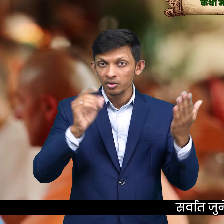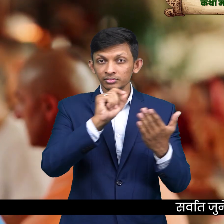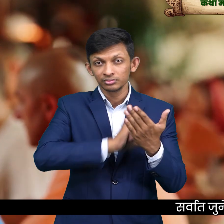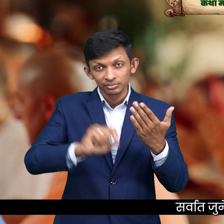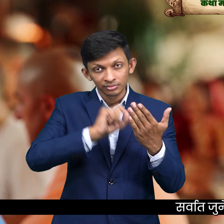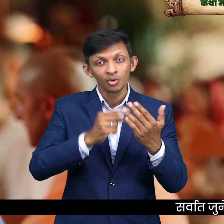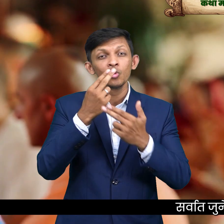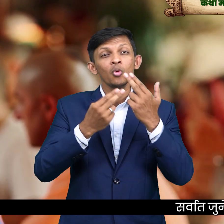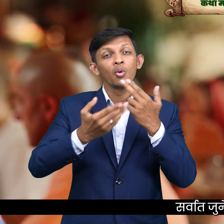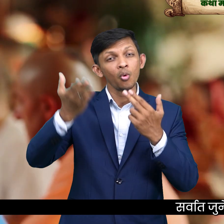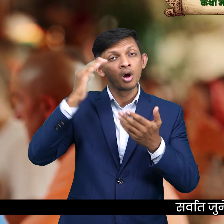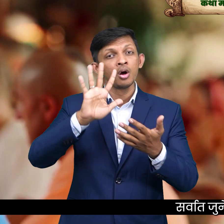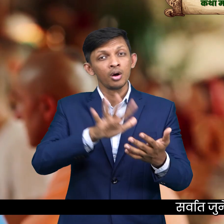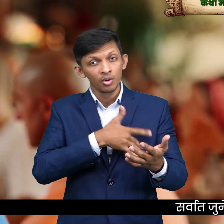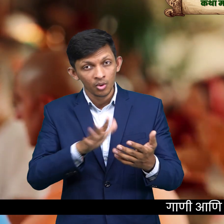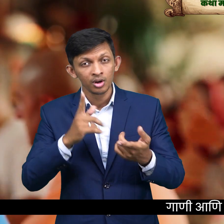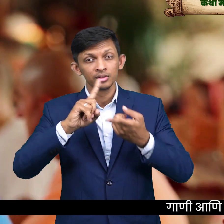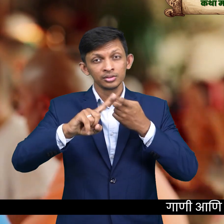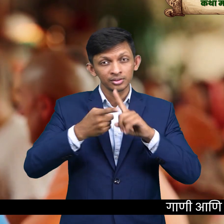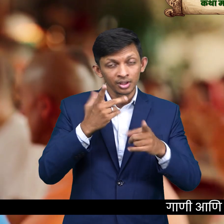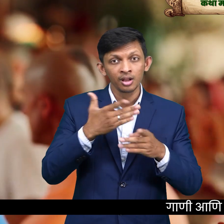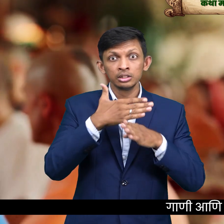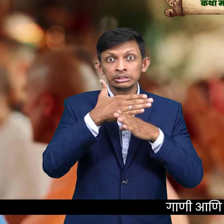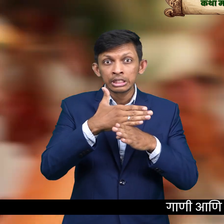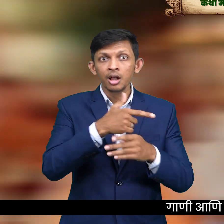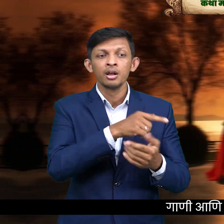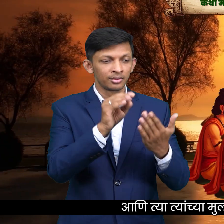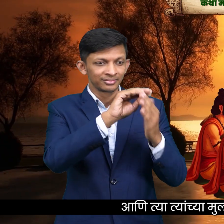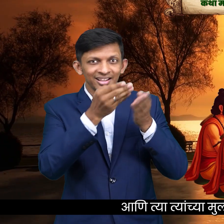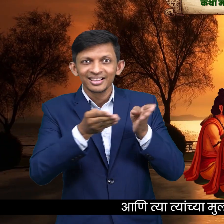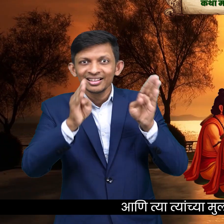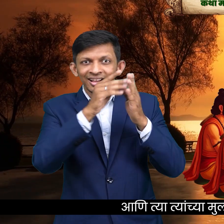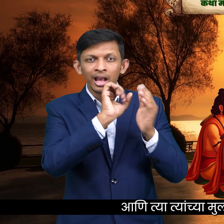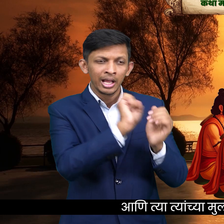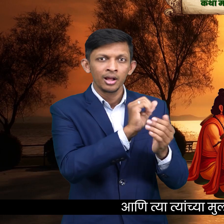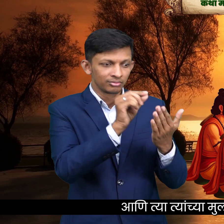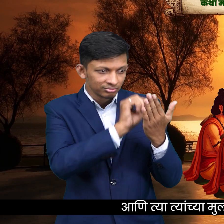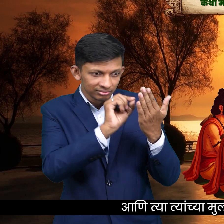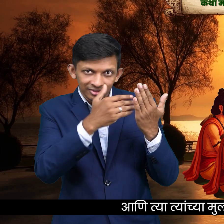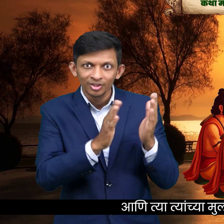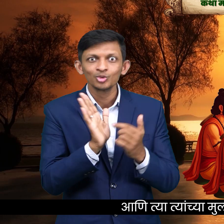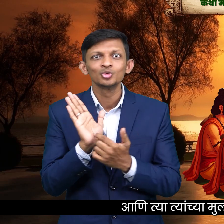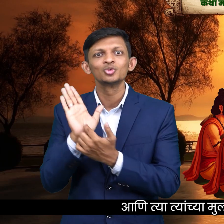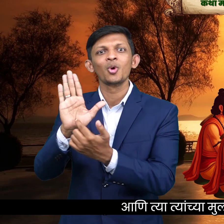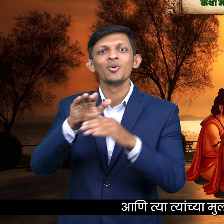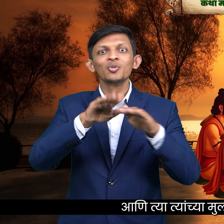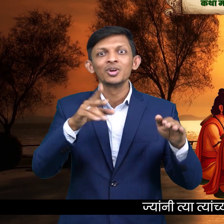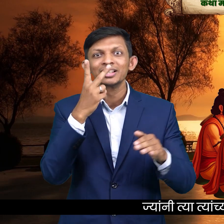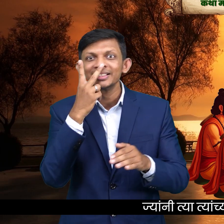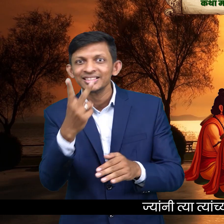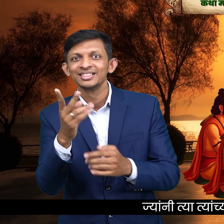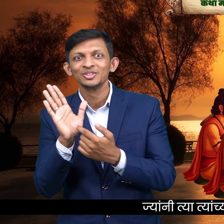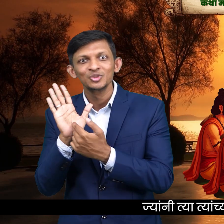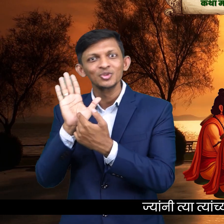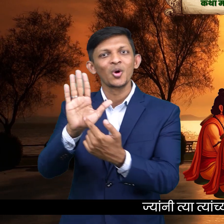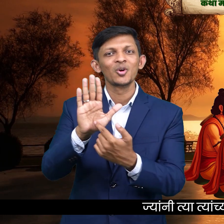सर्वात जुने लोक कविता, गाणी आणि कथा रचत असत आणि त्या त्यांच्या मुलांसोबत शेअर करत असत.